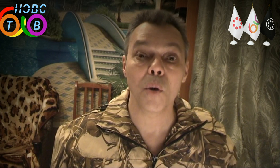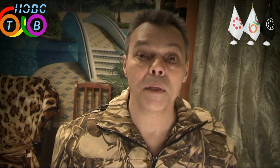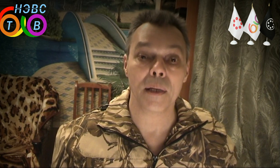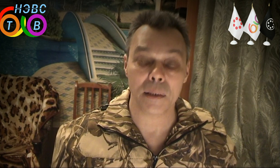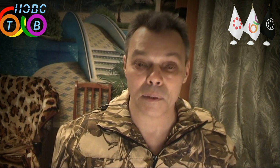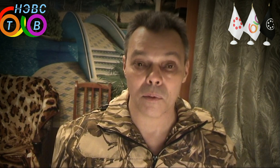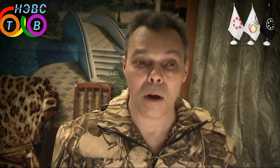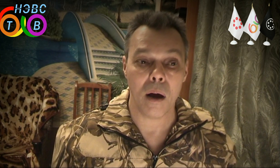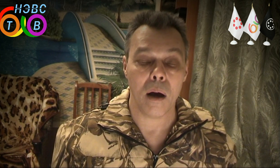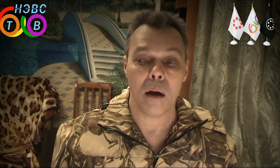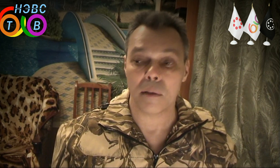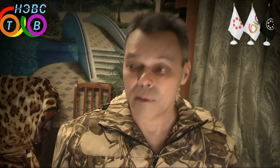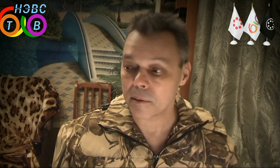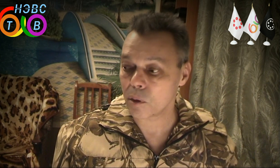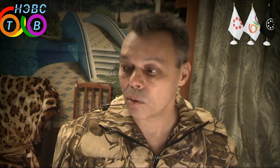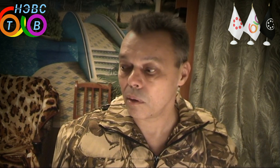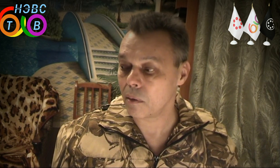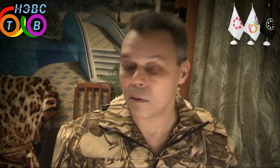«Съедобное колдовство». Естественно, что